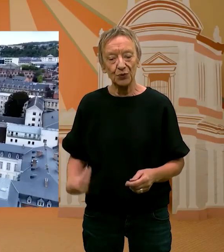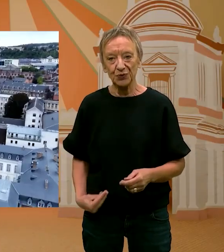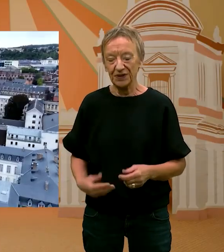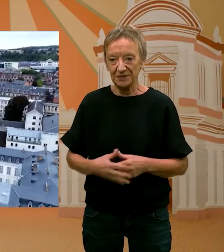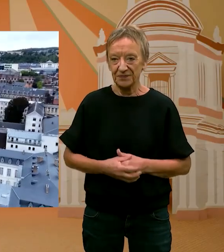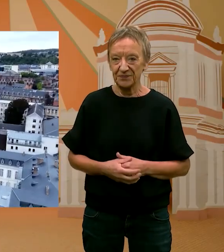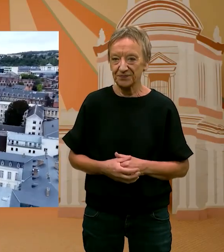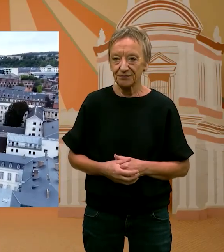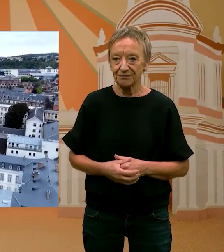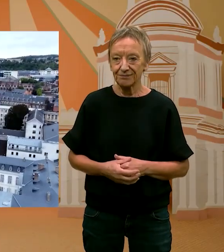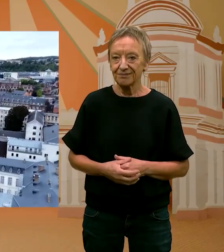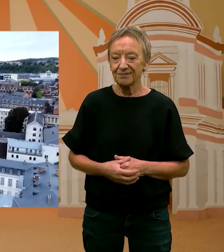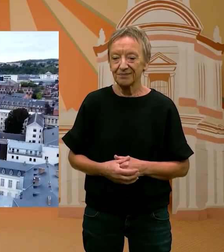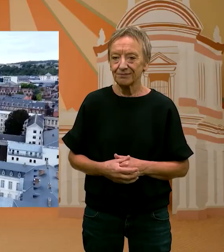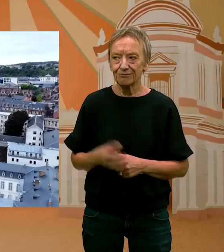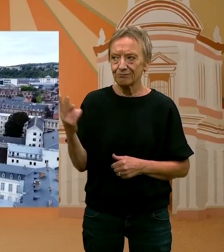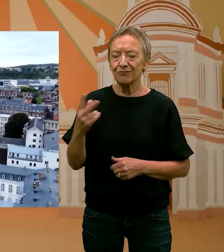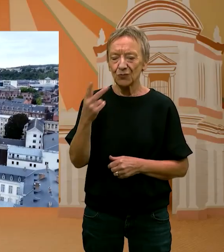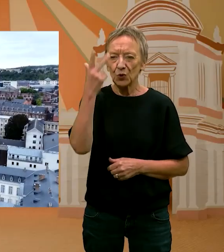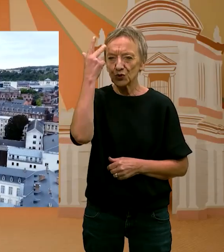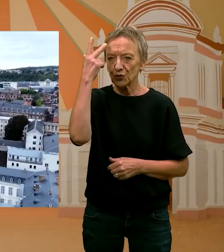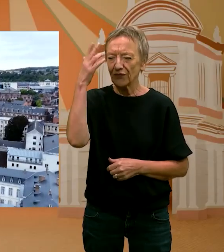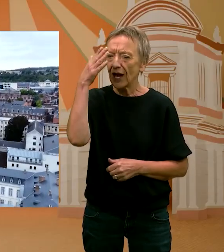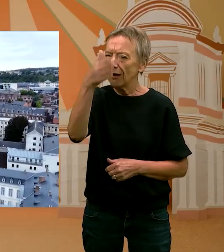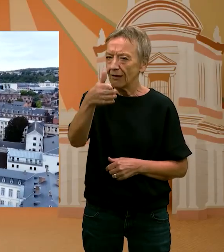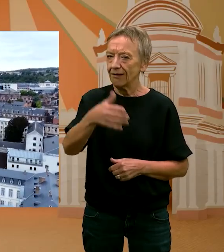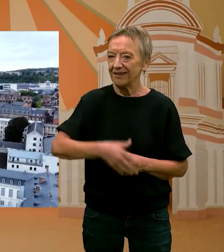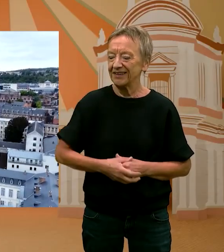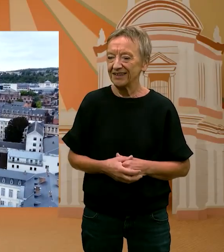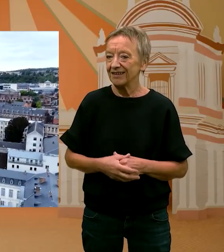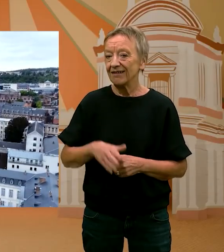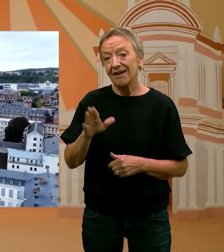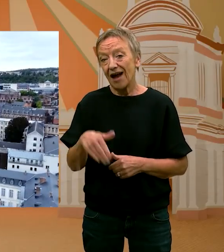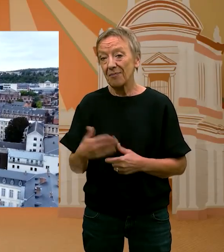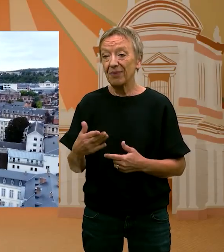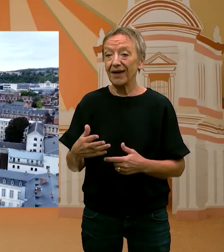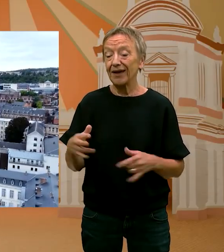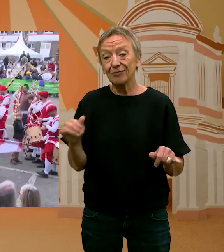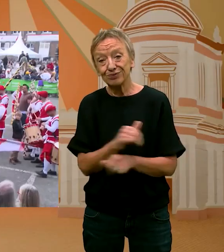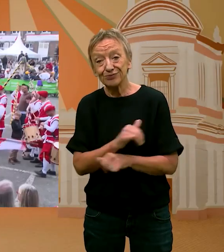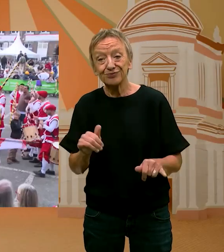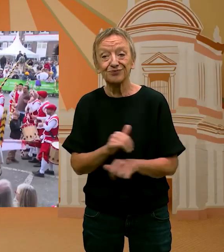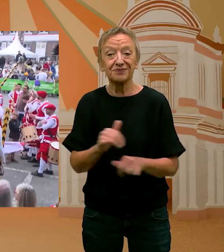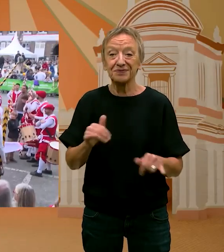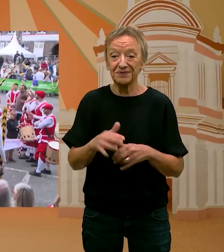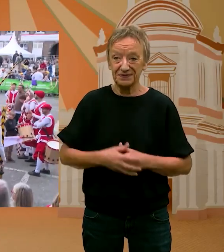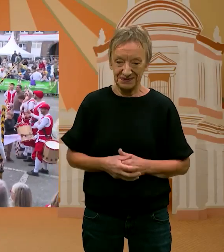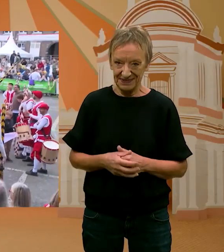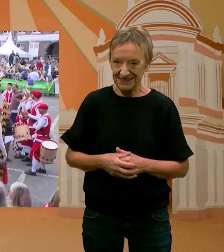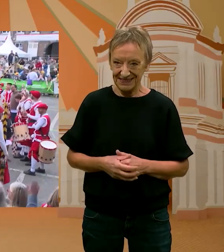souviendront. Et puis souvent après ils vont continuer, ils vont faire la fête, hein. C'est beaucoup la fête qui s'ensuit. Beaucoup de Namurois seront en congé ce lundi, puisqu'on va